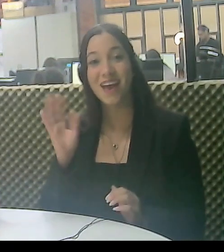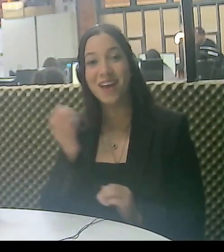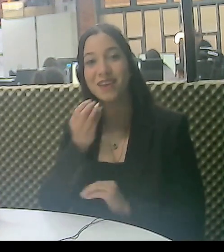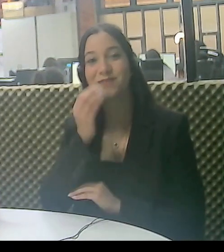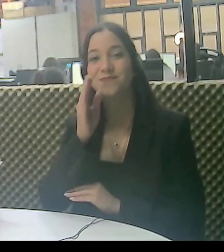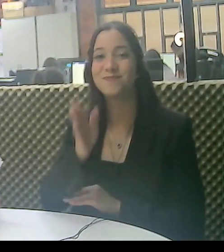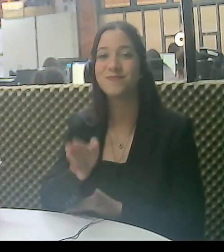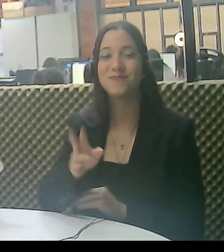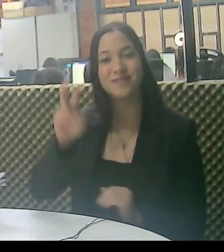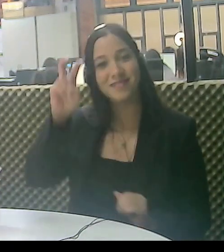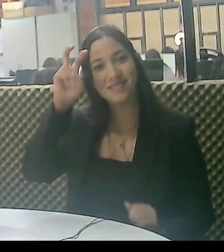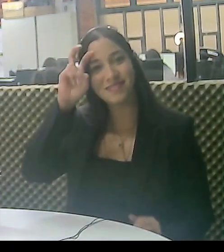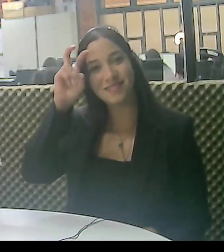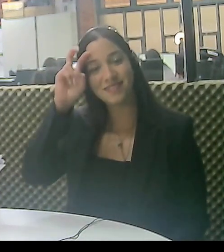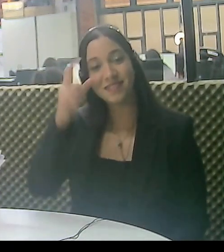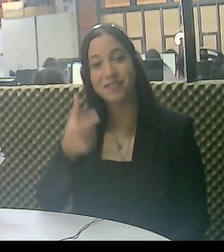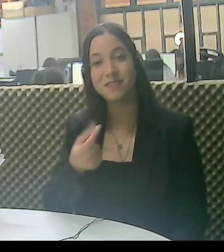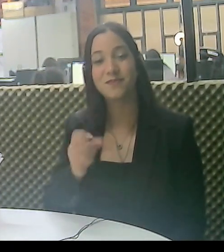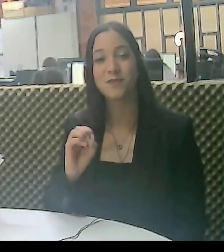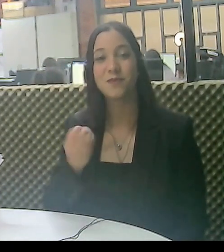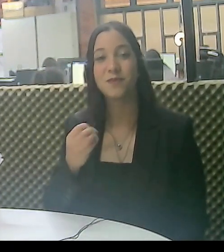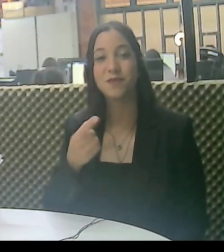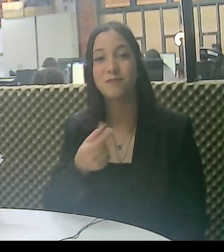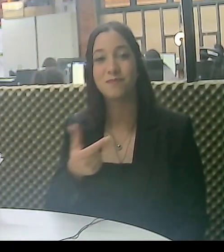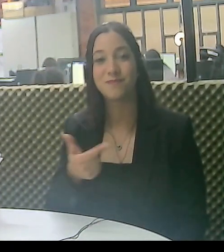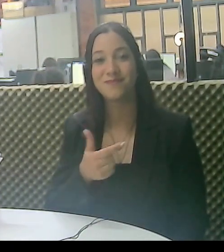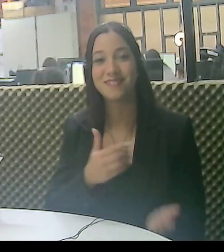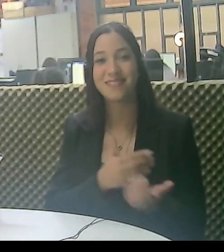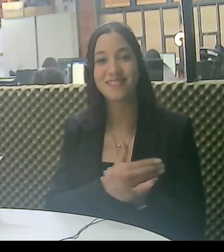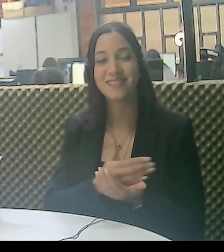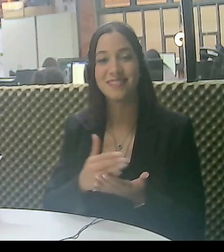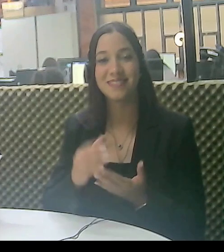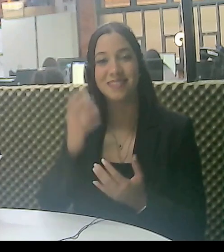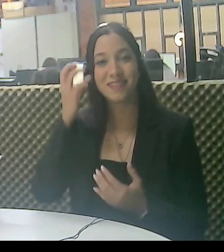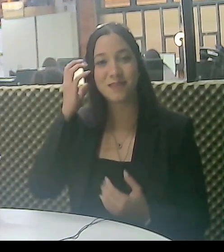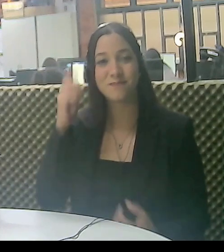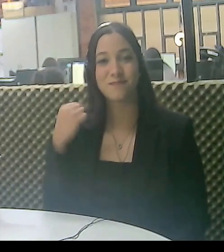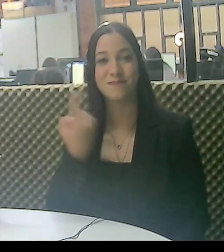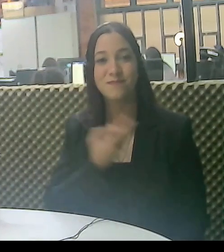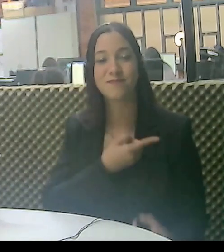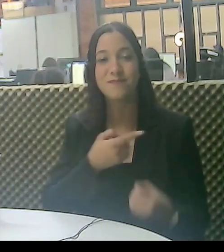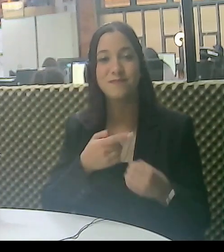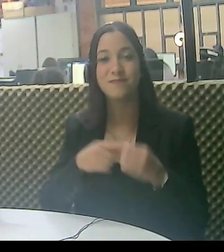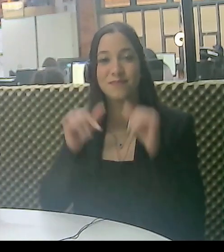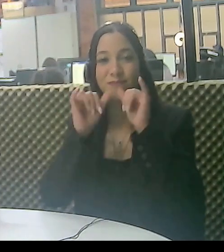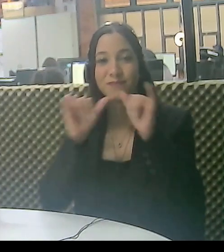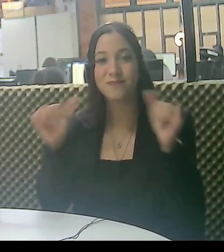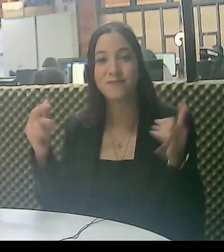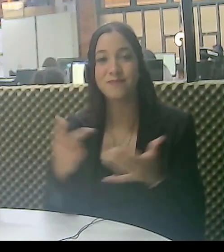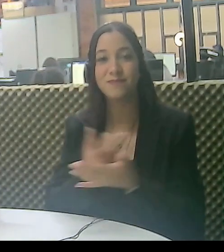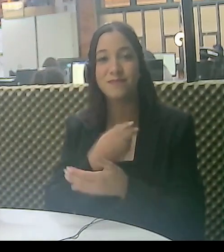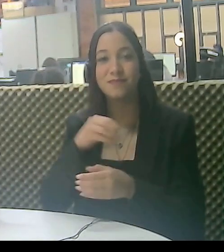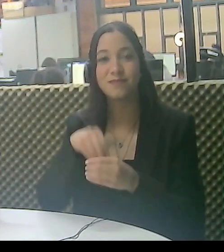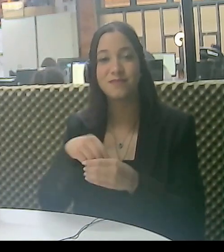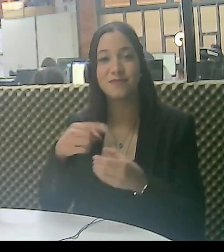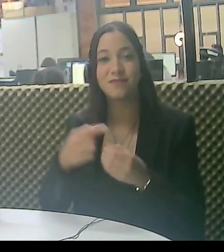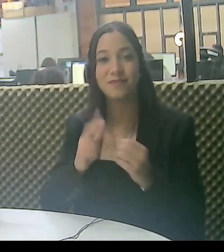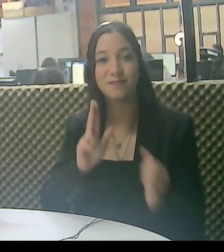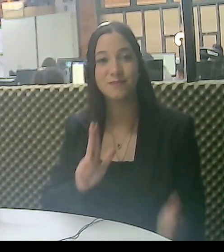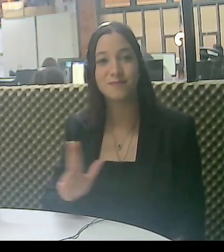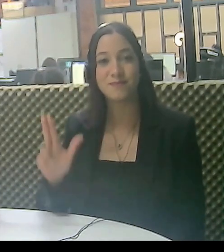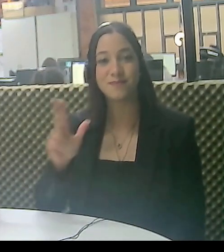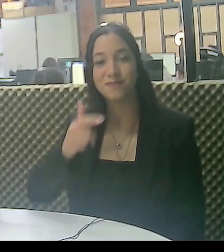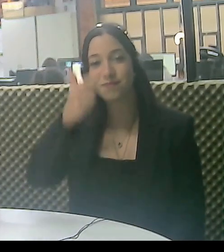boa tarde. Quinta-feira, 20 de outubro de 2022, está no ar a Rádio Nossa Cidade com o boletim de notícias sobre o que de fato acontece